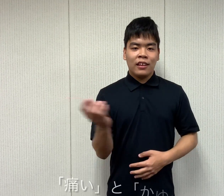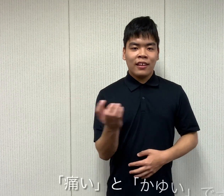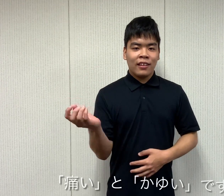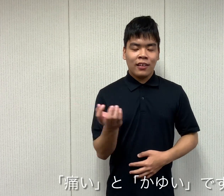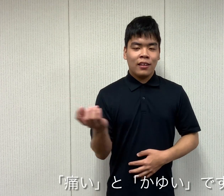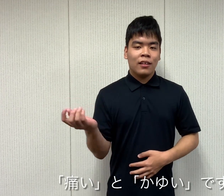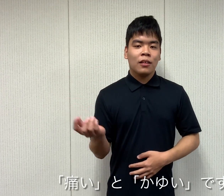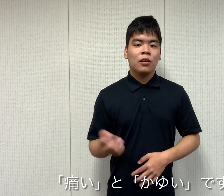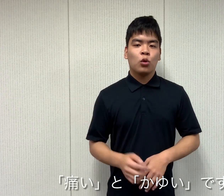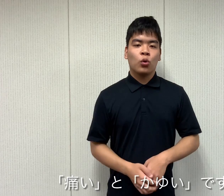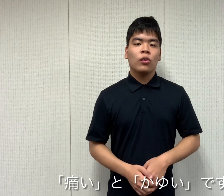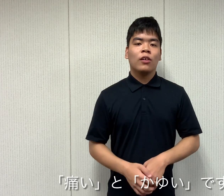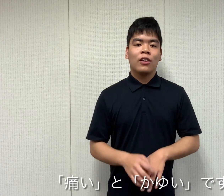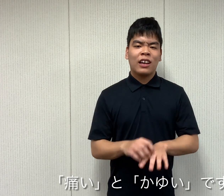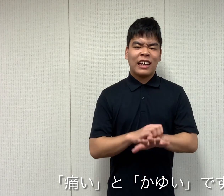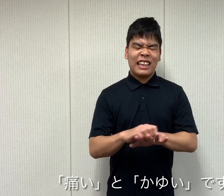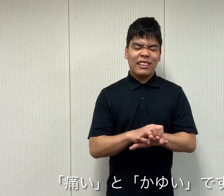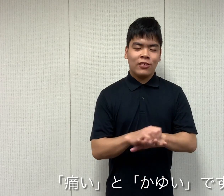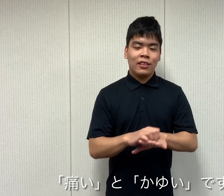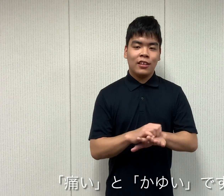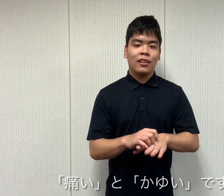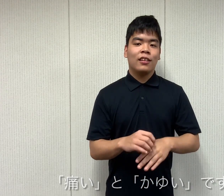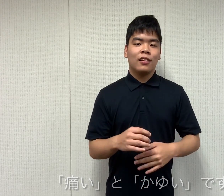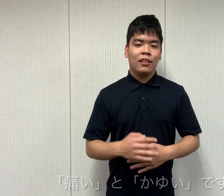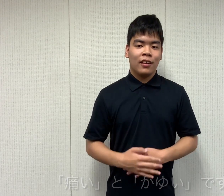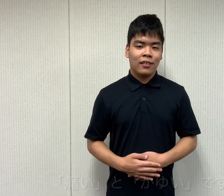痛いとかゆいです。